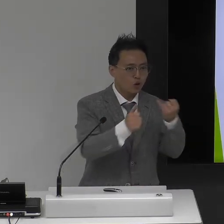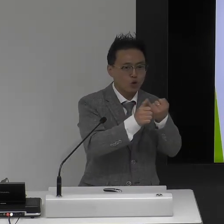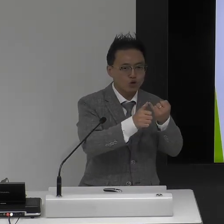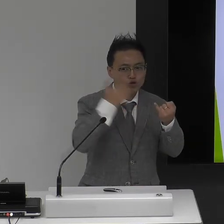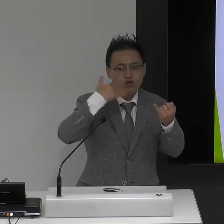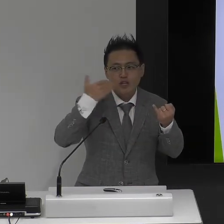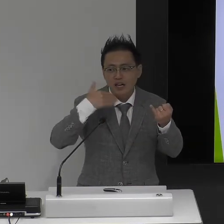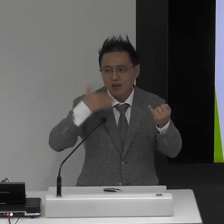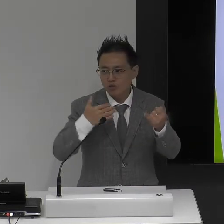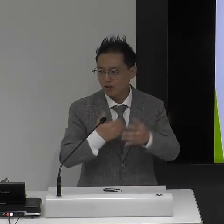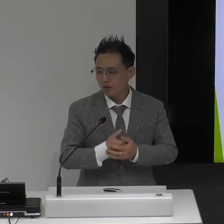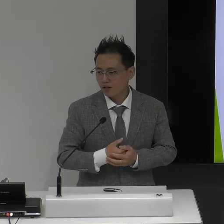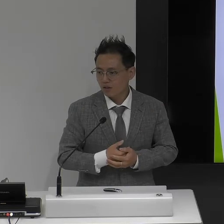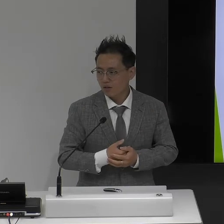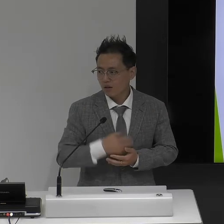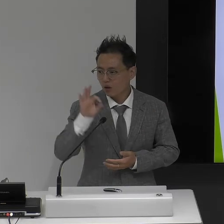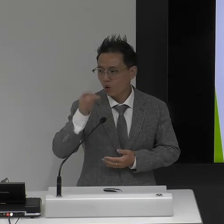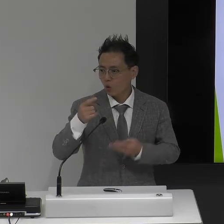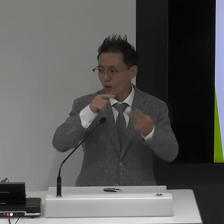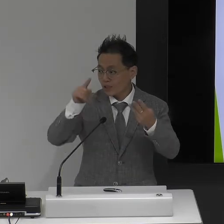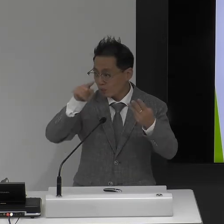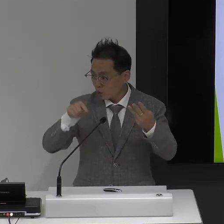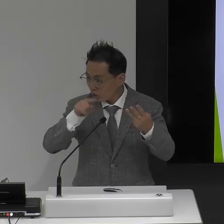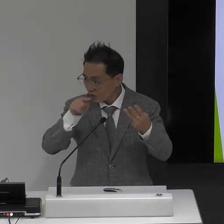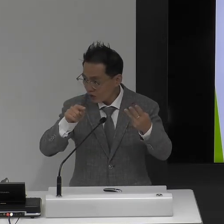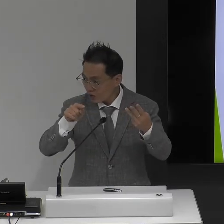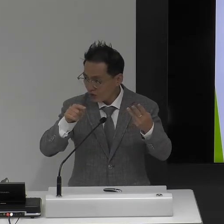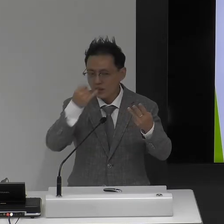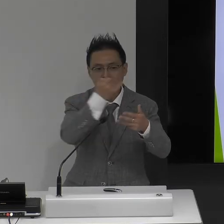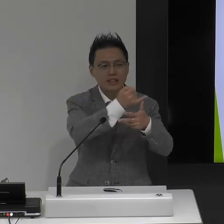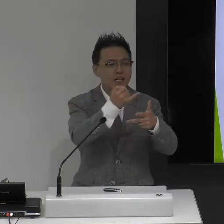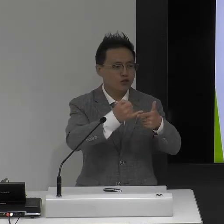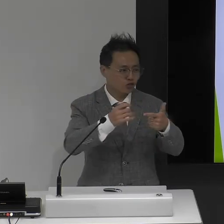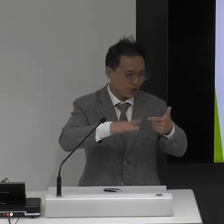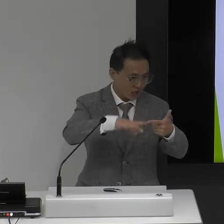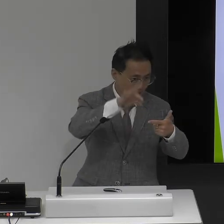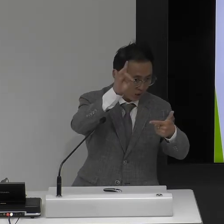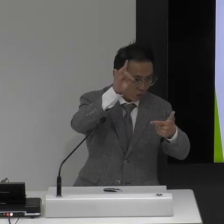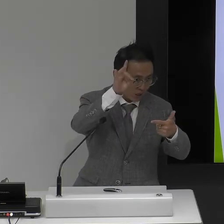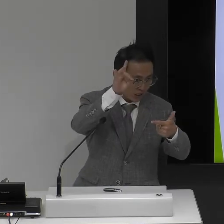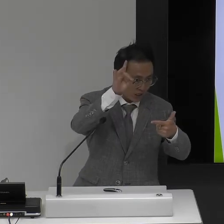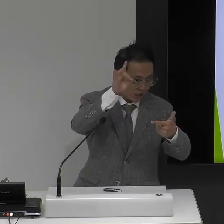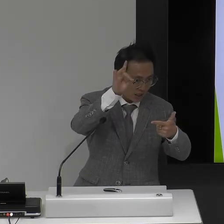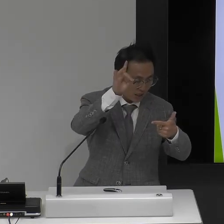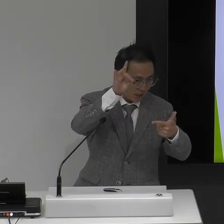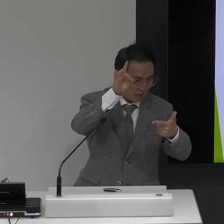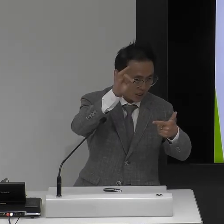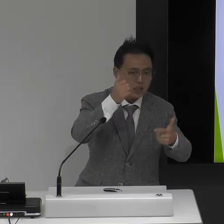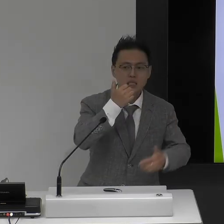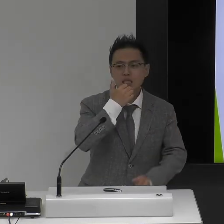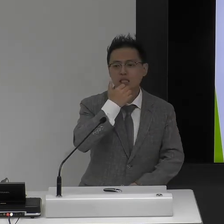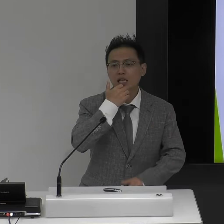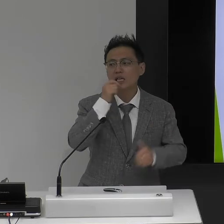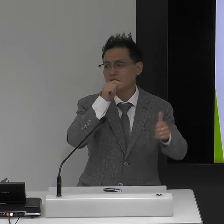결혼 누구랑 하라고요? 외삼촌 딸들 중에 골라라. 이삭이